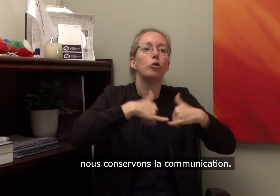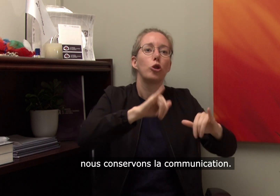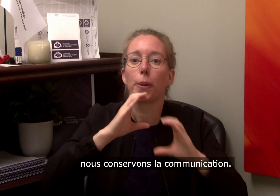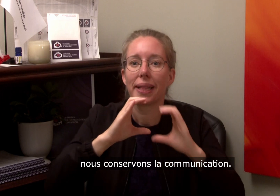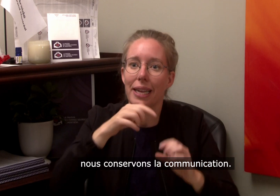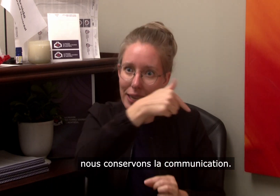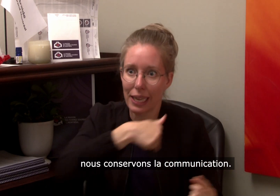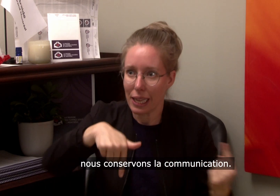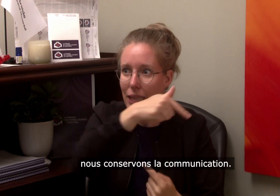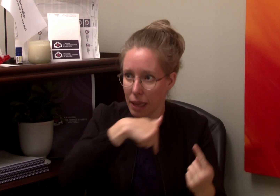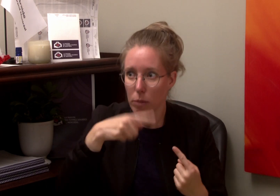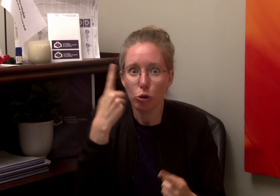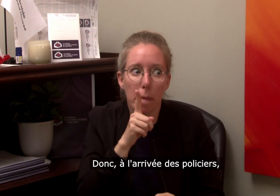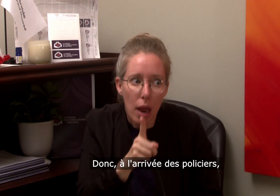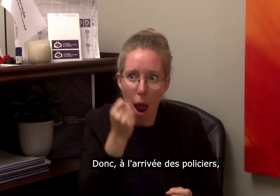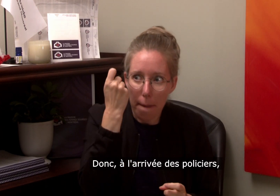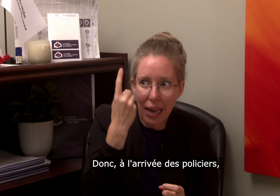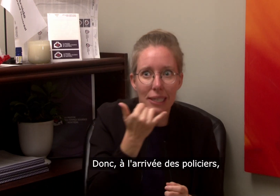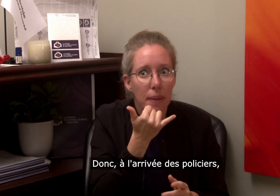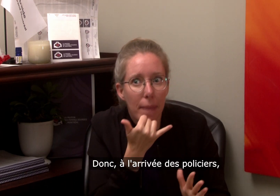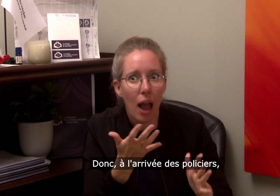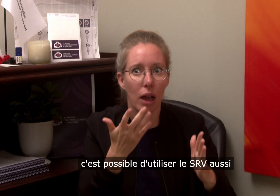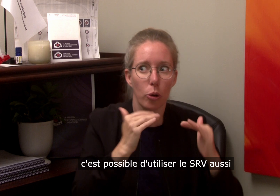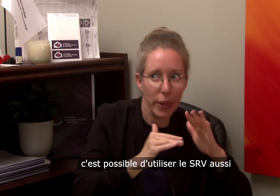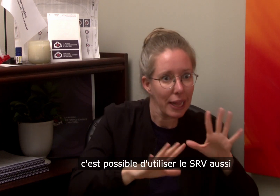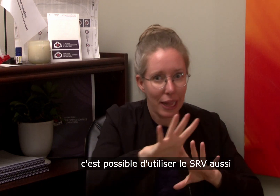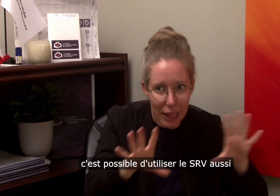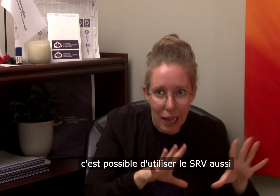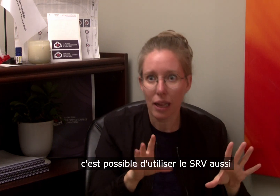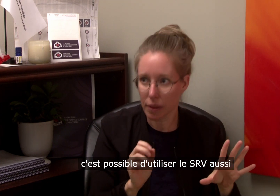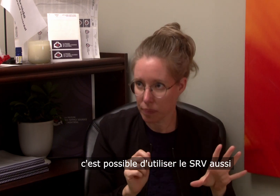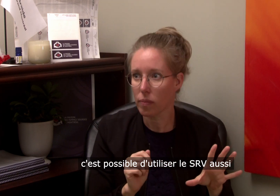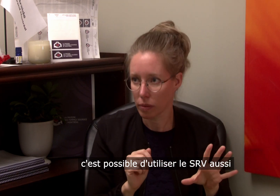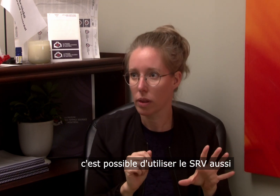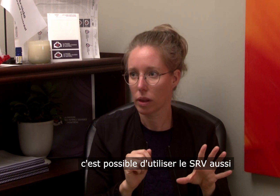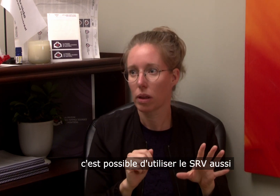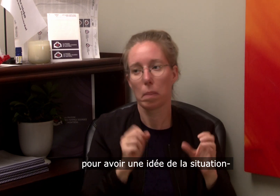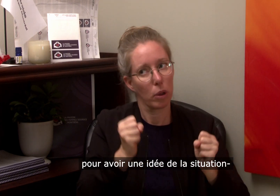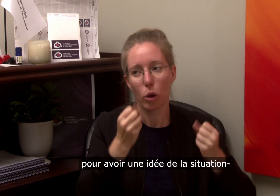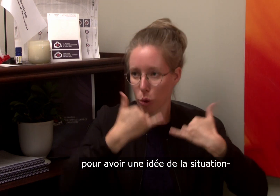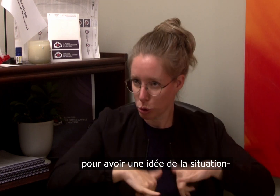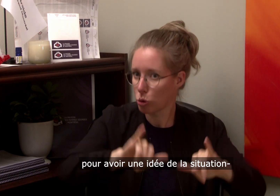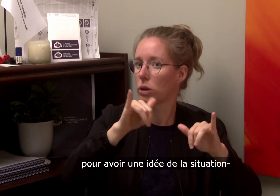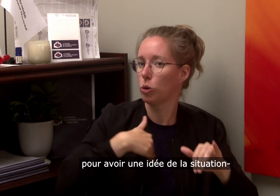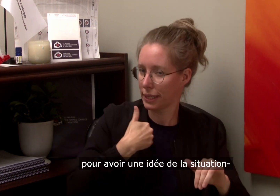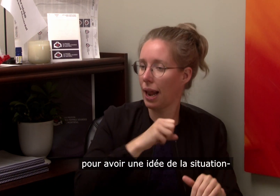la communication et donc, à l'arrivée des policiers, c'est possible d'utiliser le SRV aussi pour avoir une idée là, de la